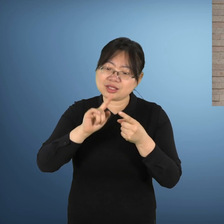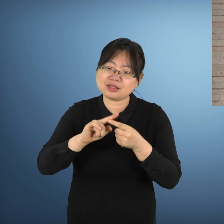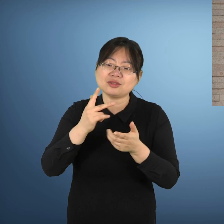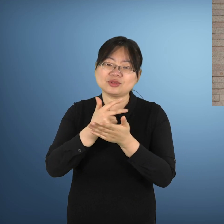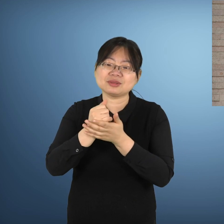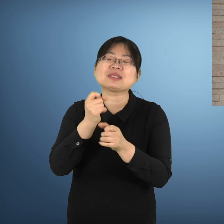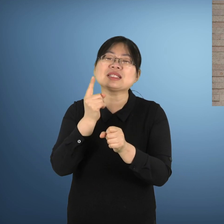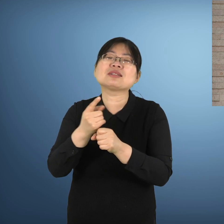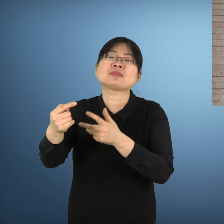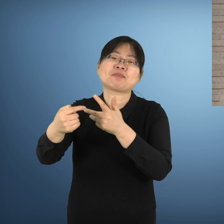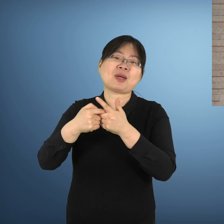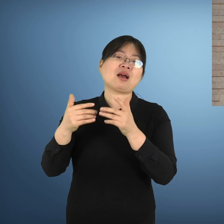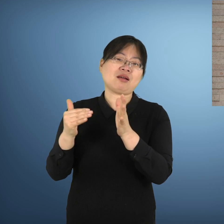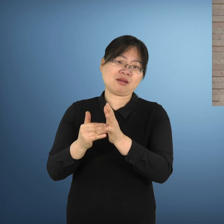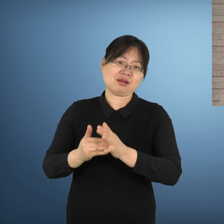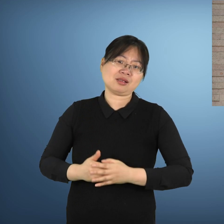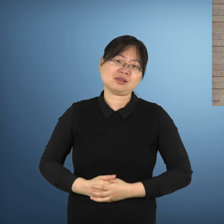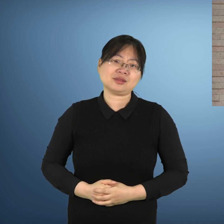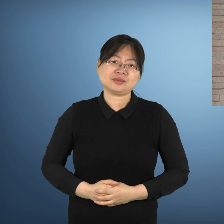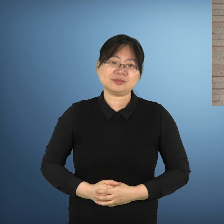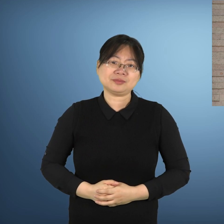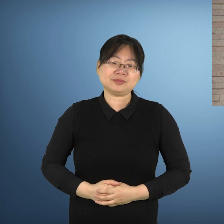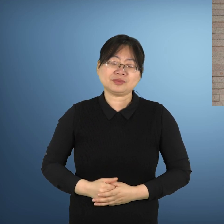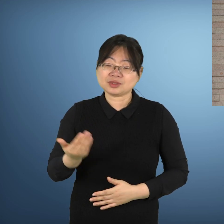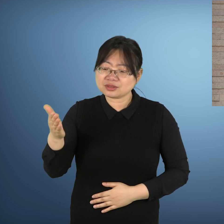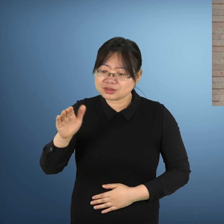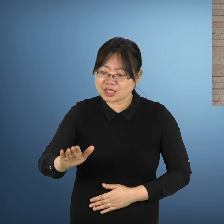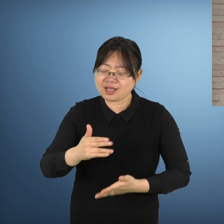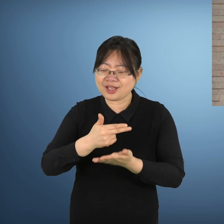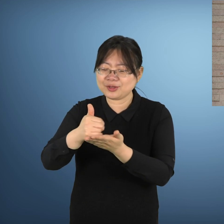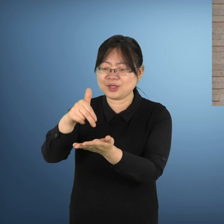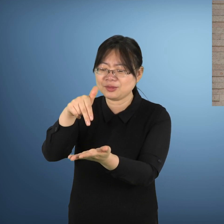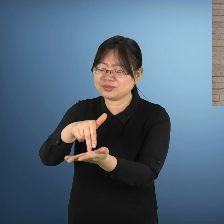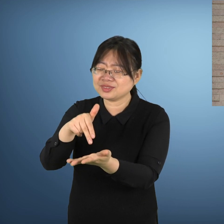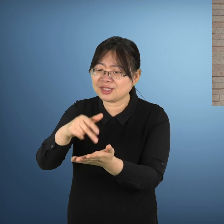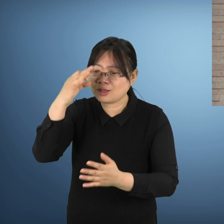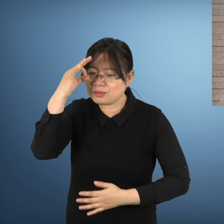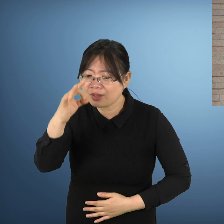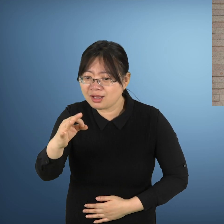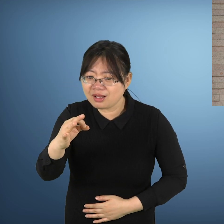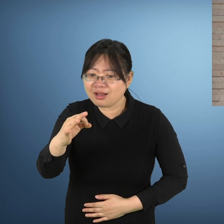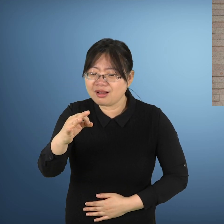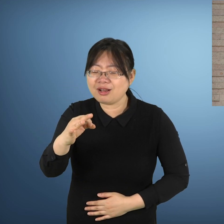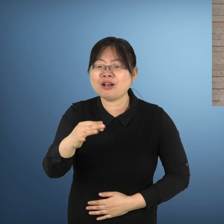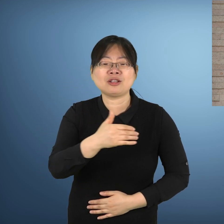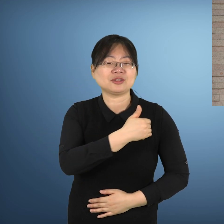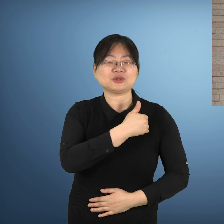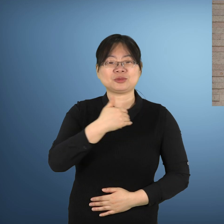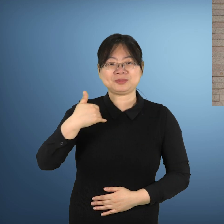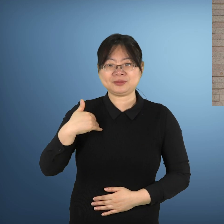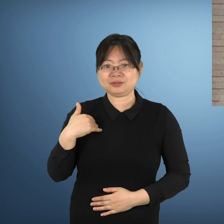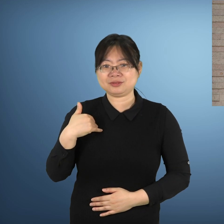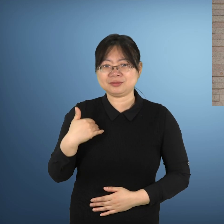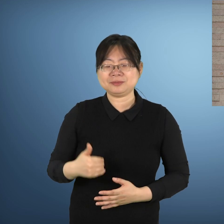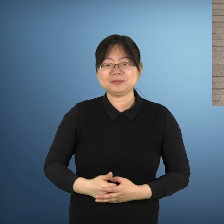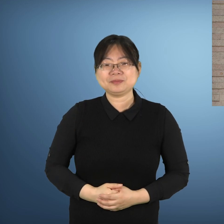아세요. 그런데 주님 입장에서는 그걸로 된